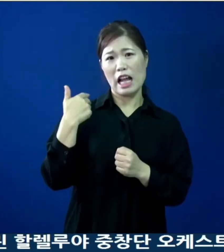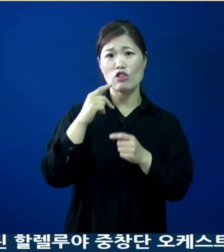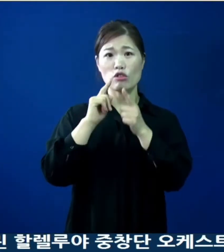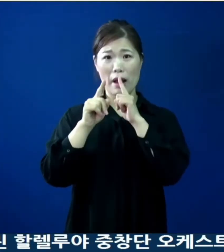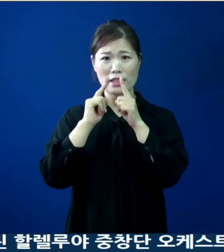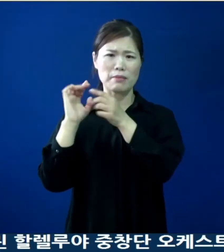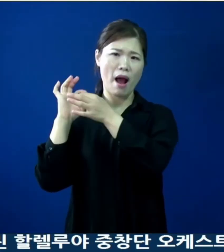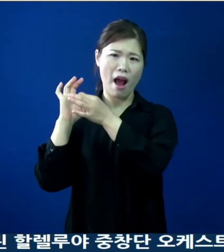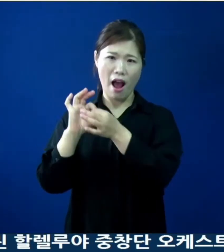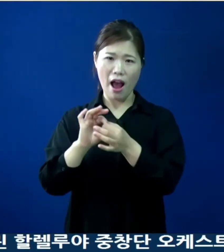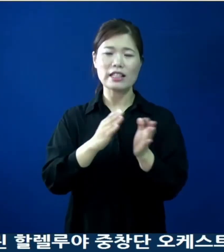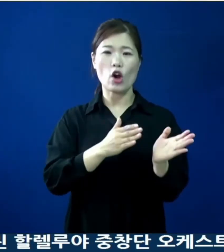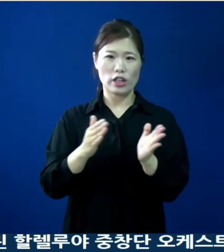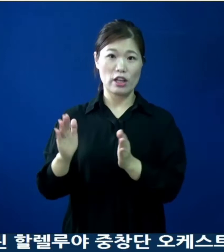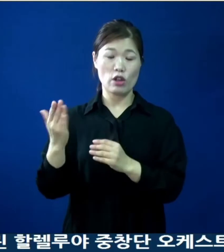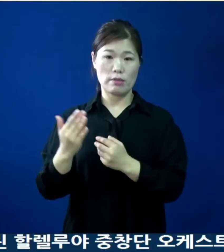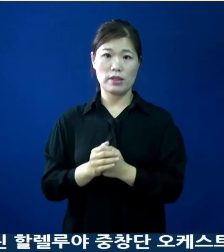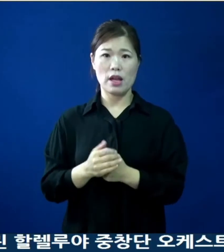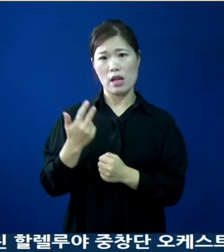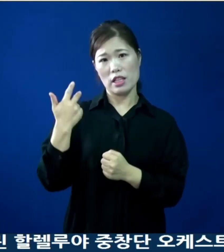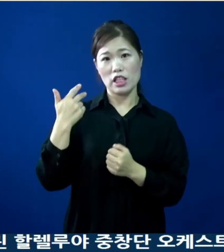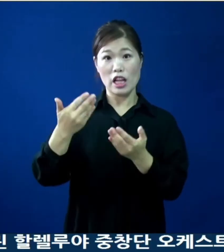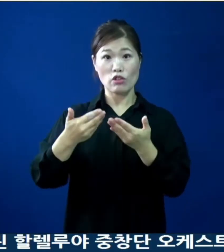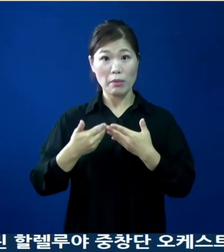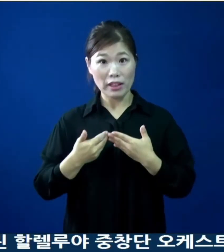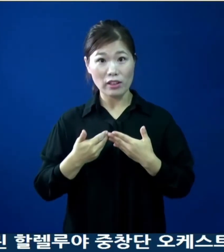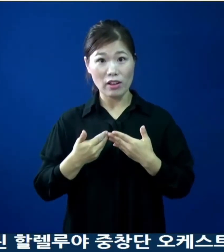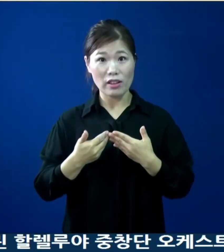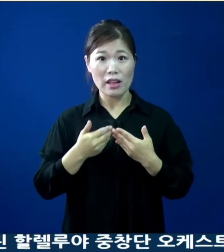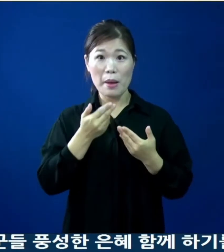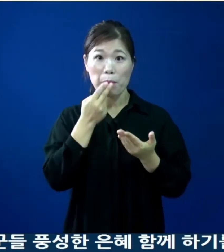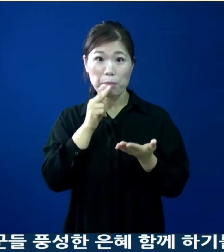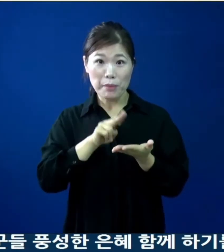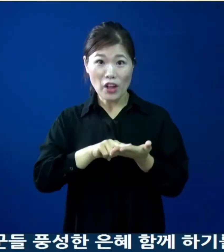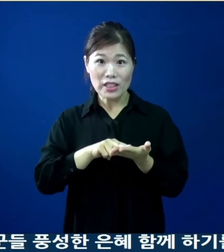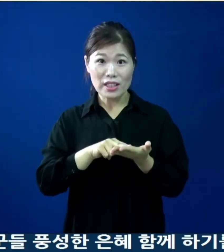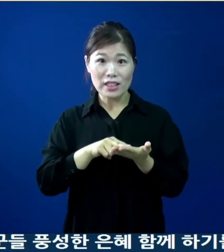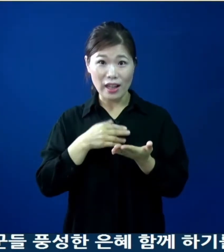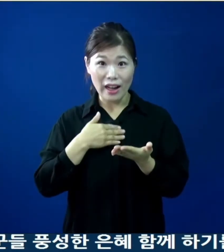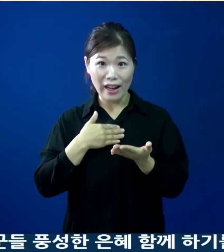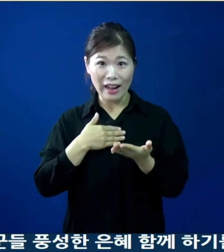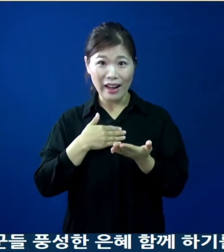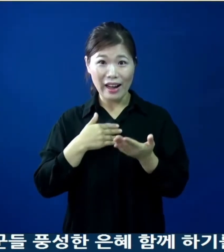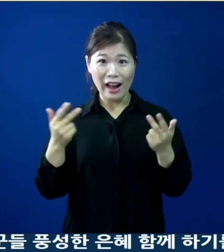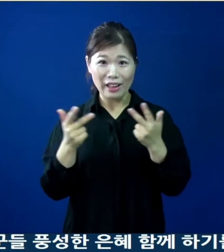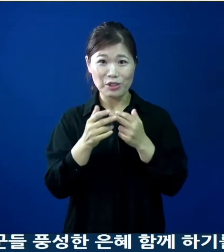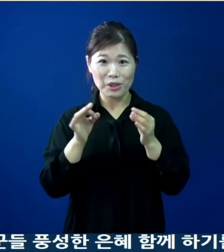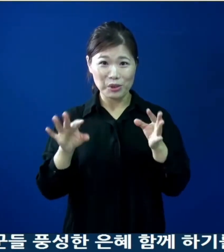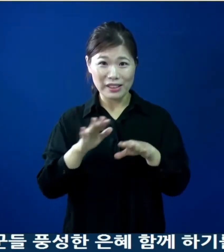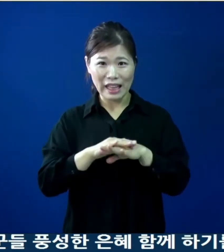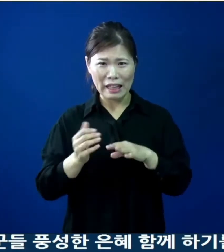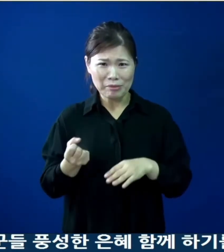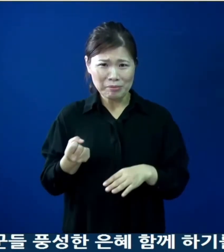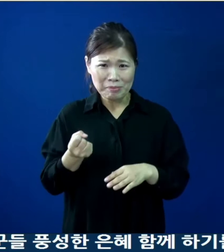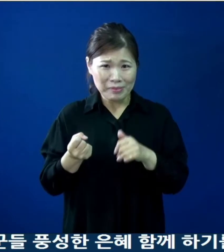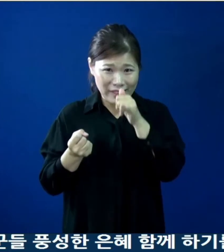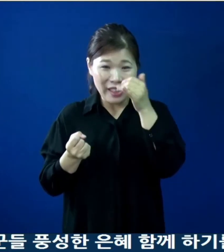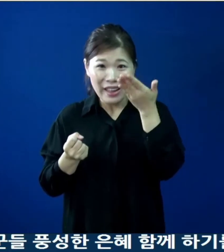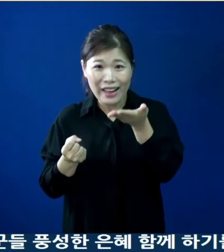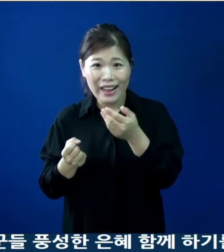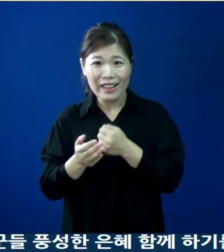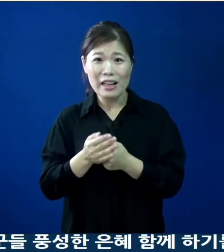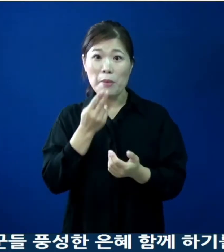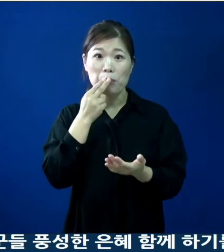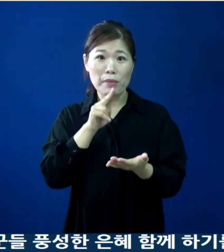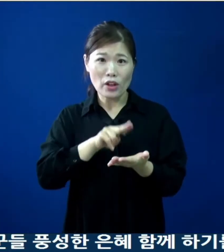겁니다. 지난주에 받은 편지 한 주간 잘 간직하셨나요? 지난주에 편지